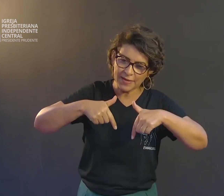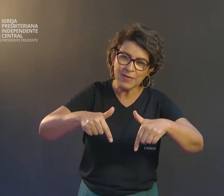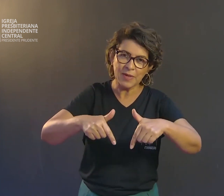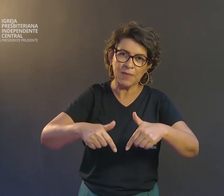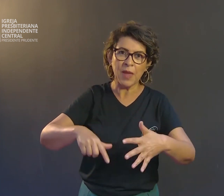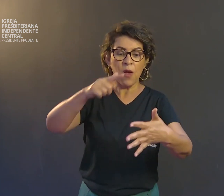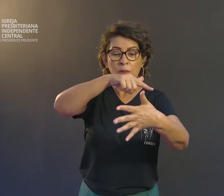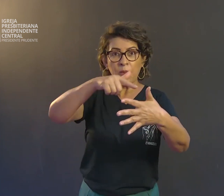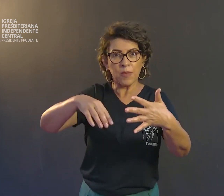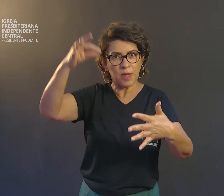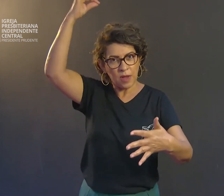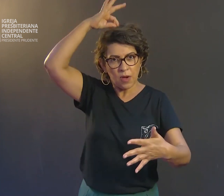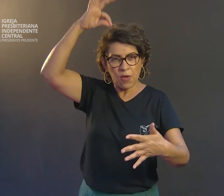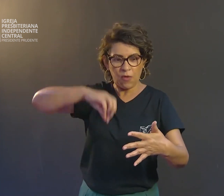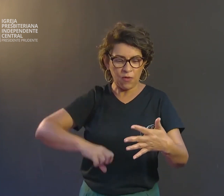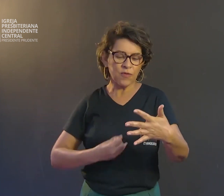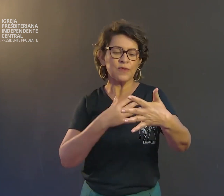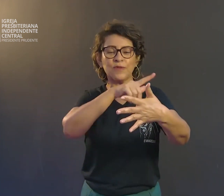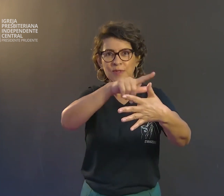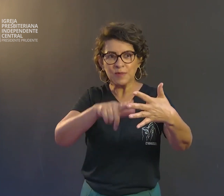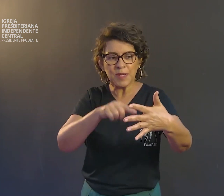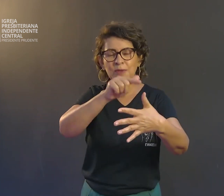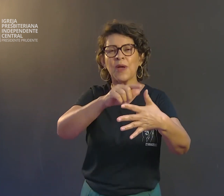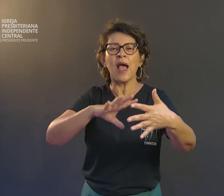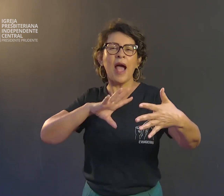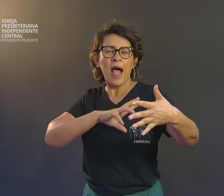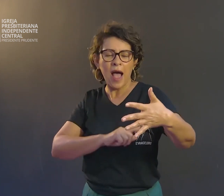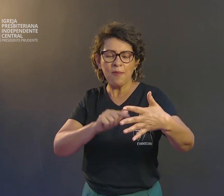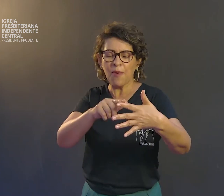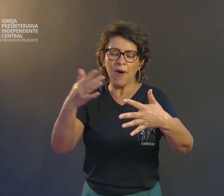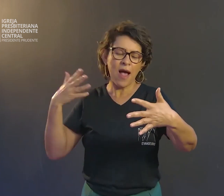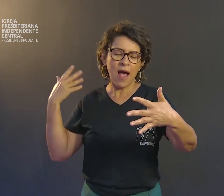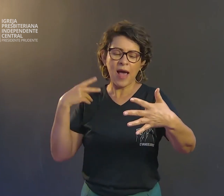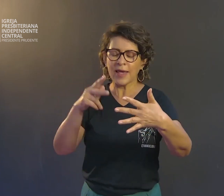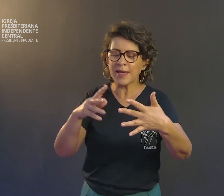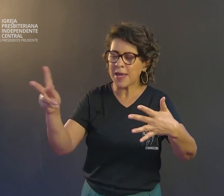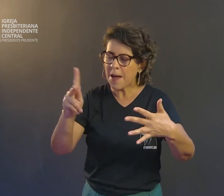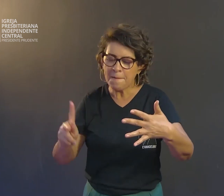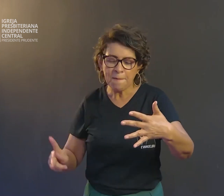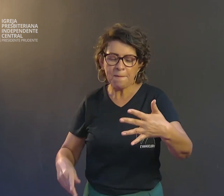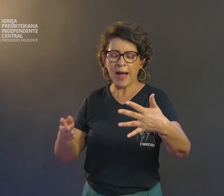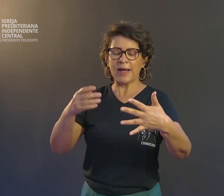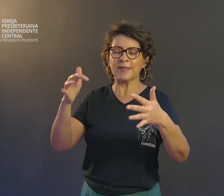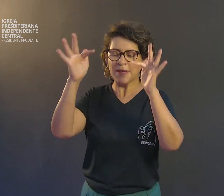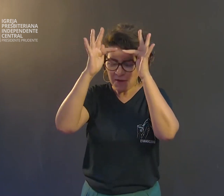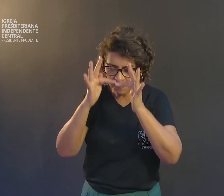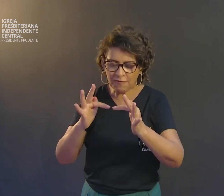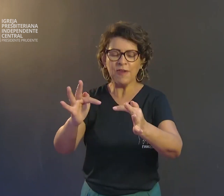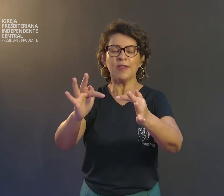alegria, paz, paciência, amabilidade, bondade, fidelidade,